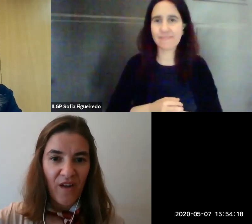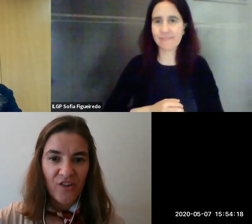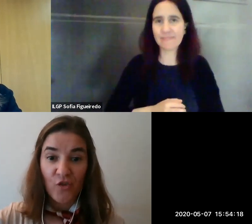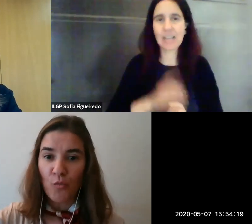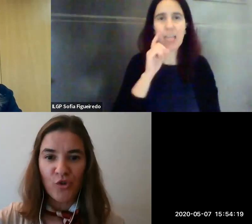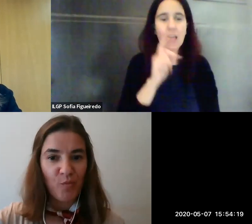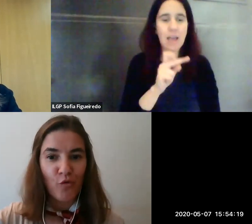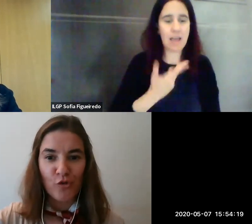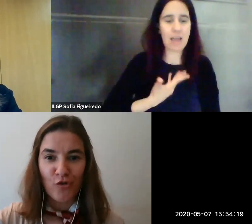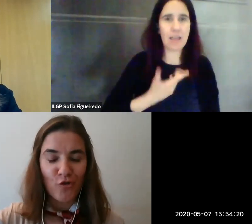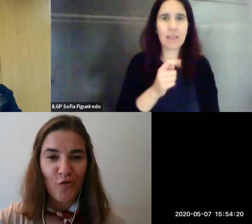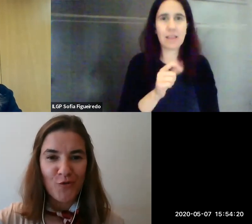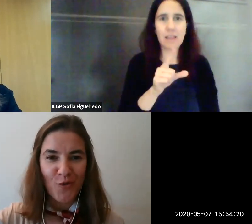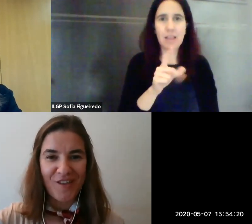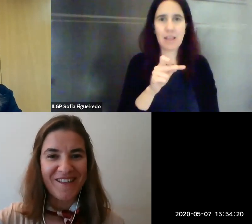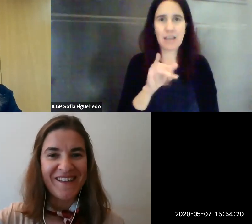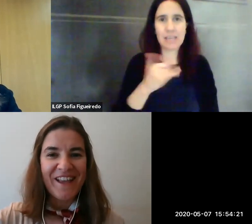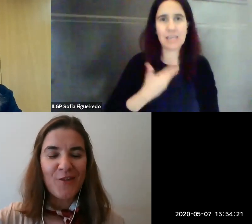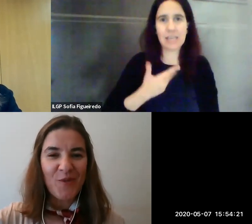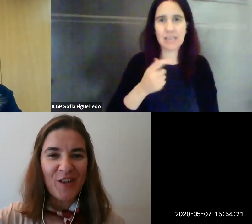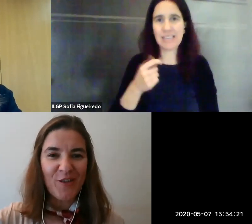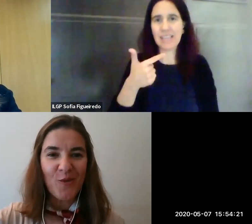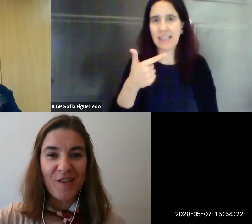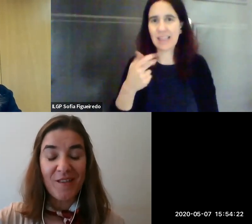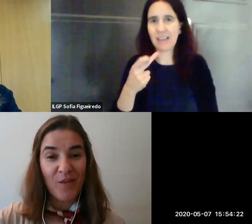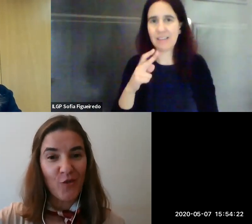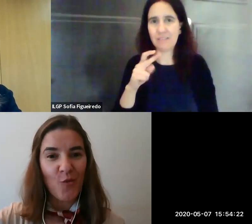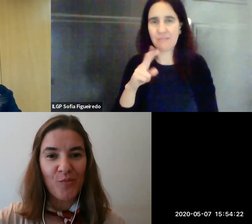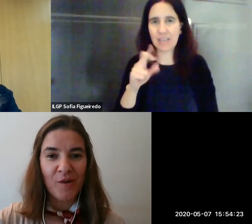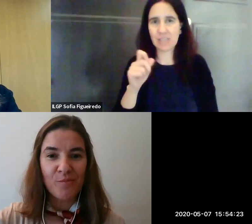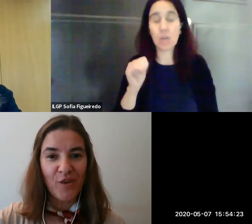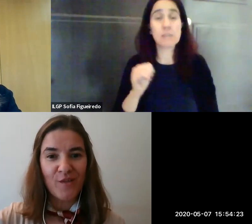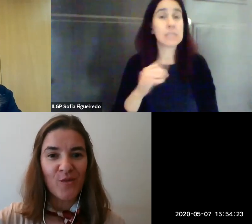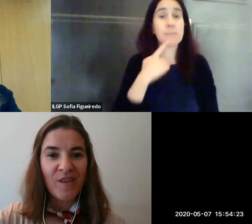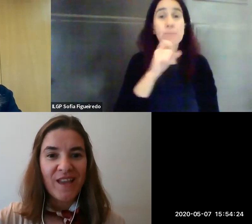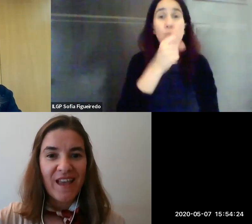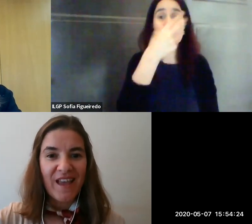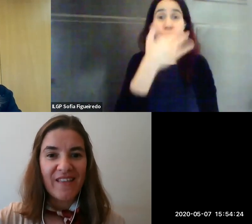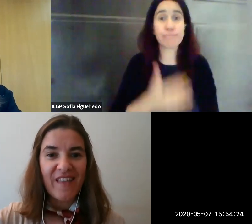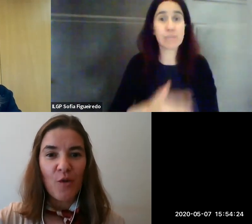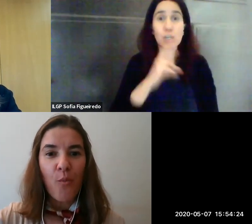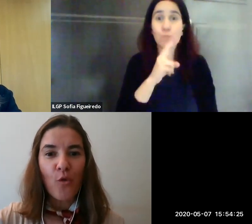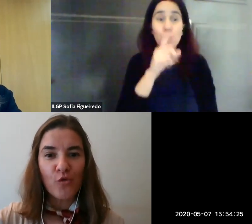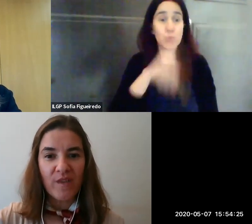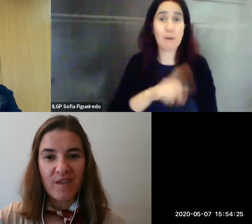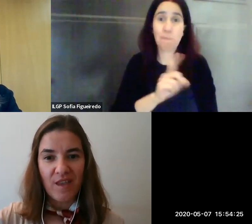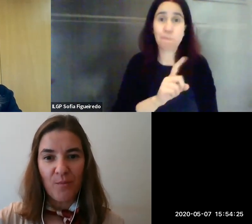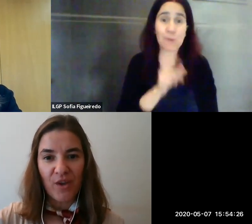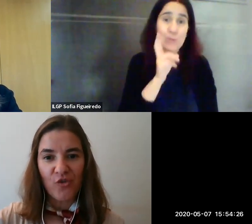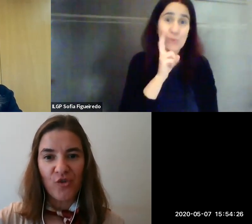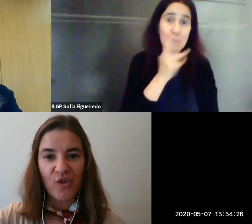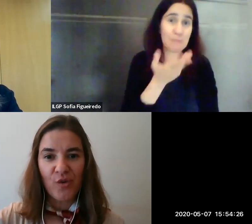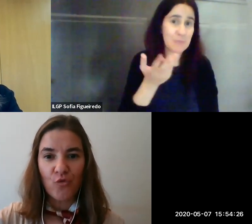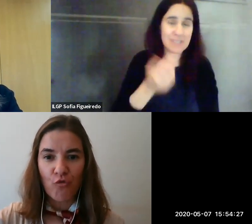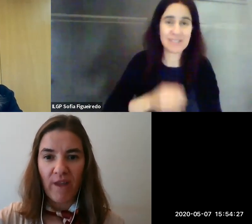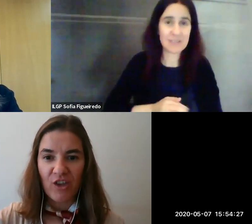Adelaide Tavares, são muitas perguntas, nós não vamos conseguir responder a todas e peço desculpa por isso. Até que ponto as